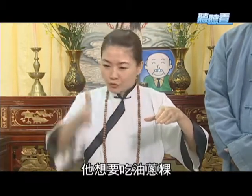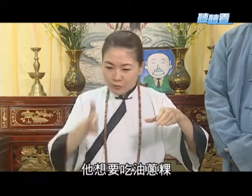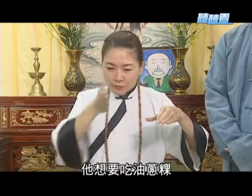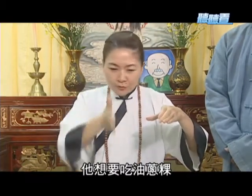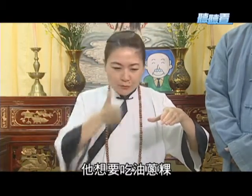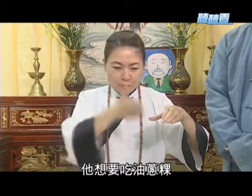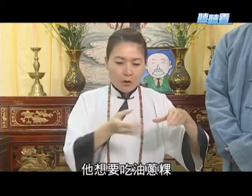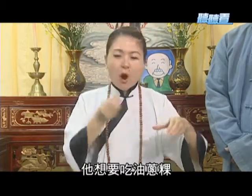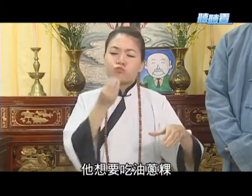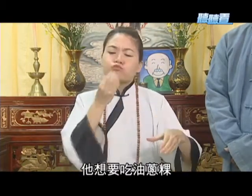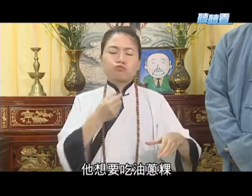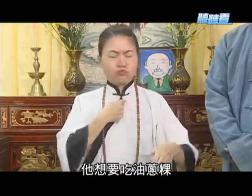葱桂。